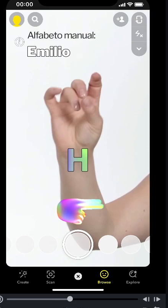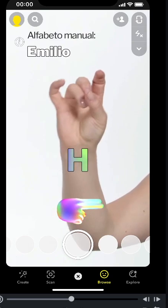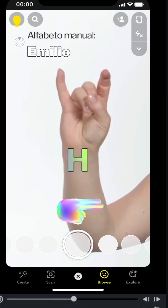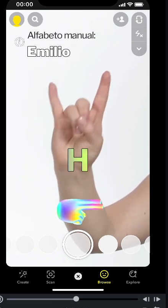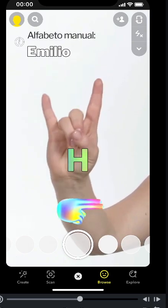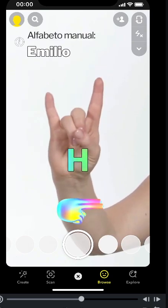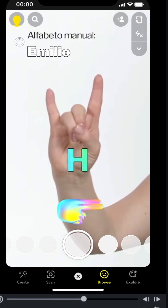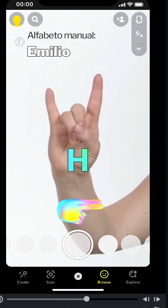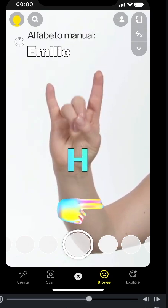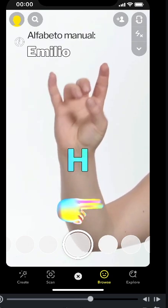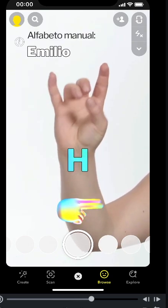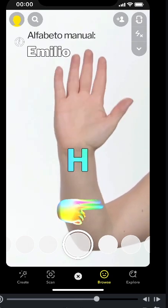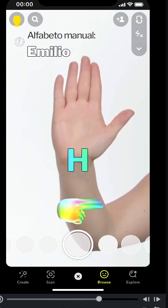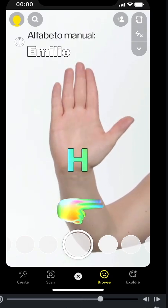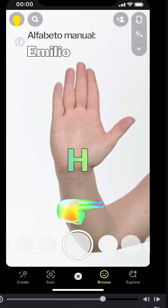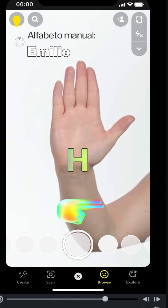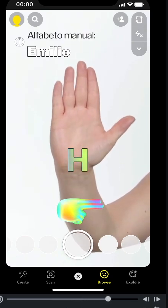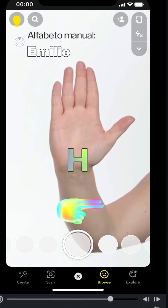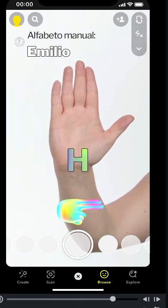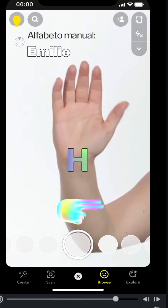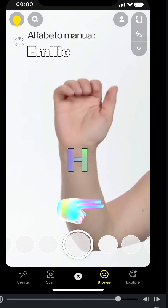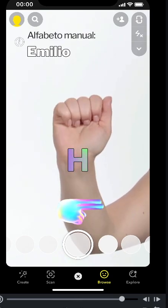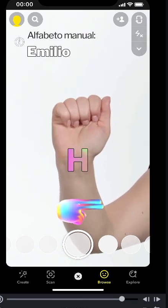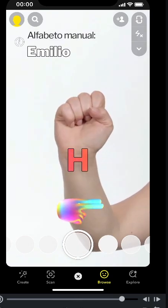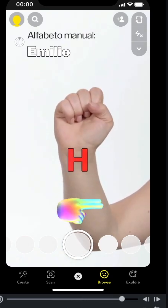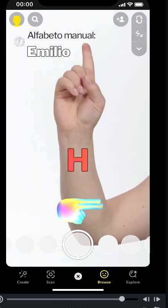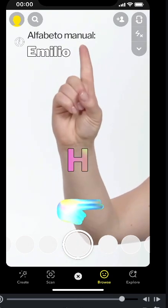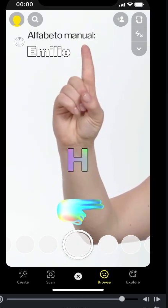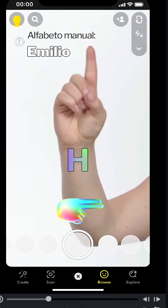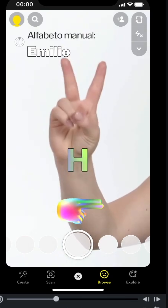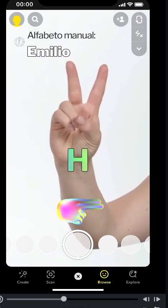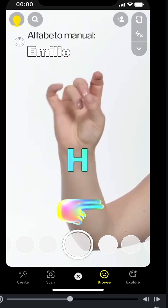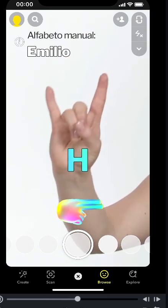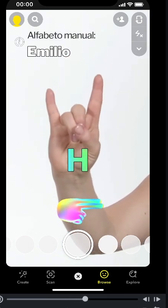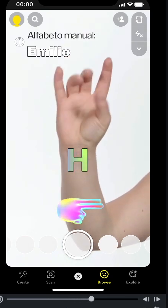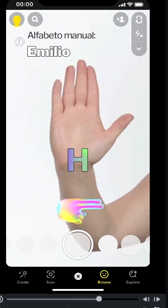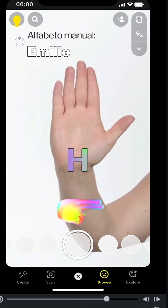Y un poco más abajo, verás las partículas y su activador.